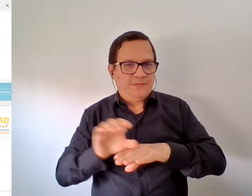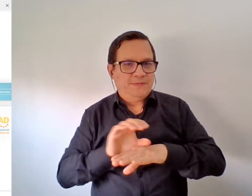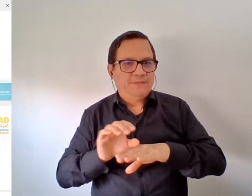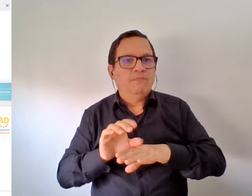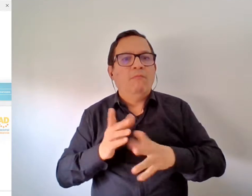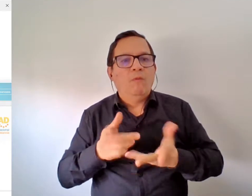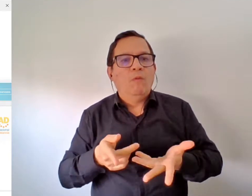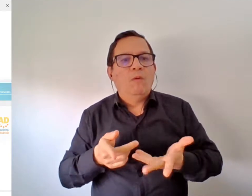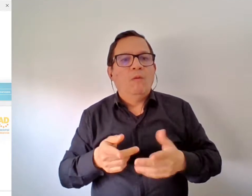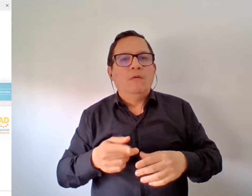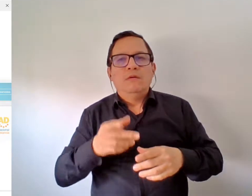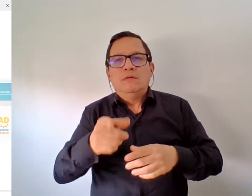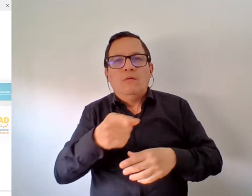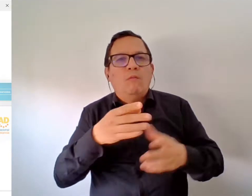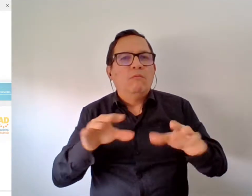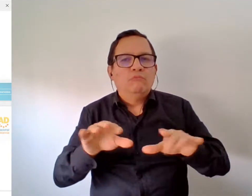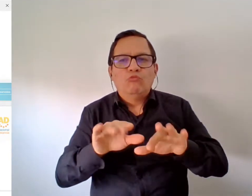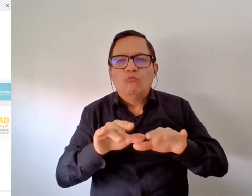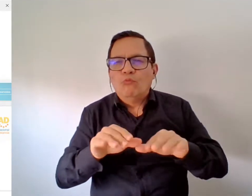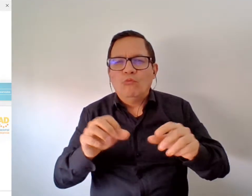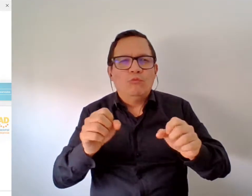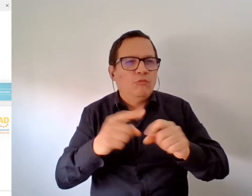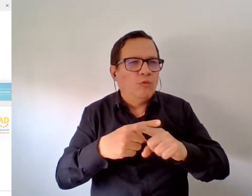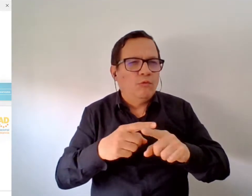un paquete ofimático,